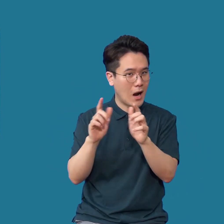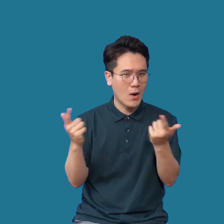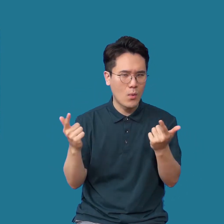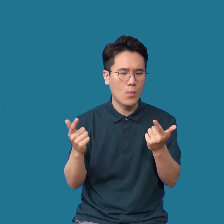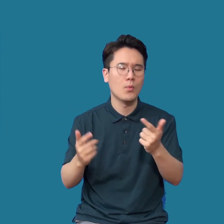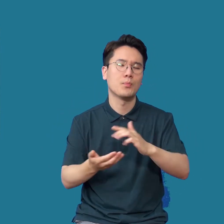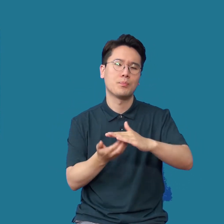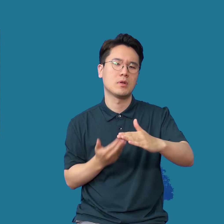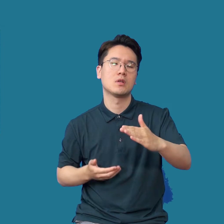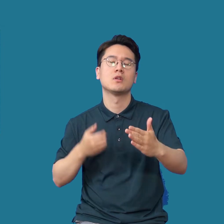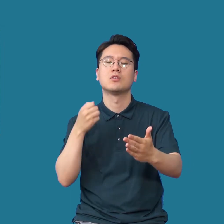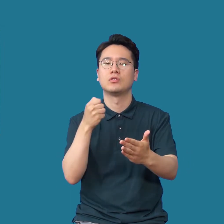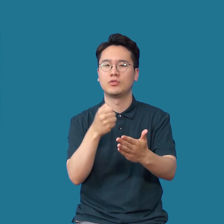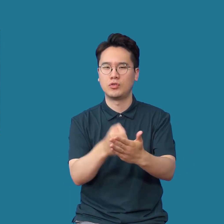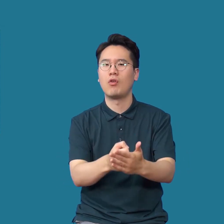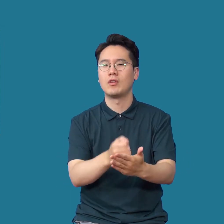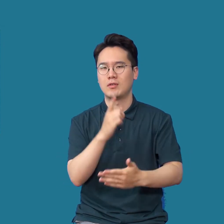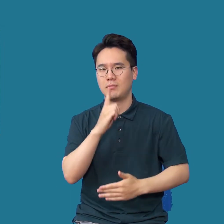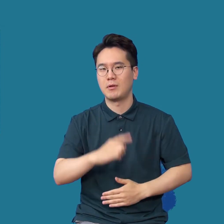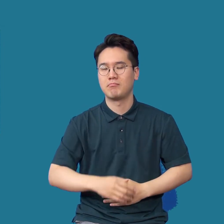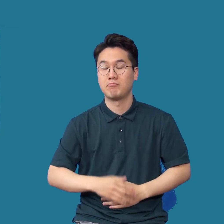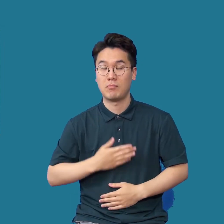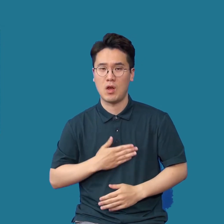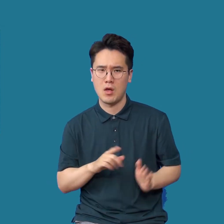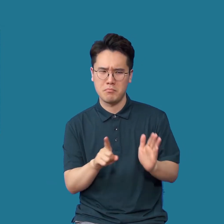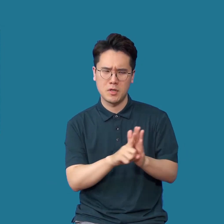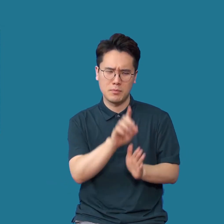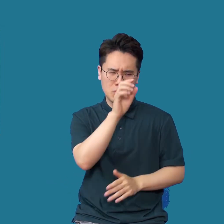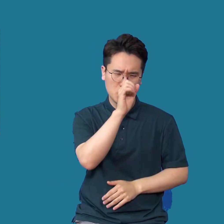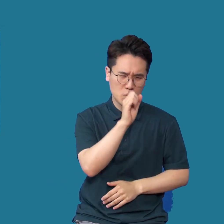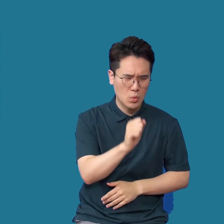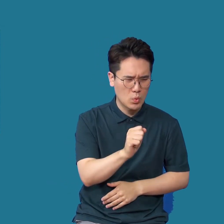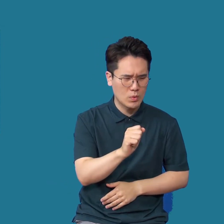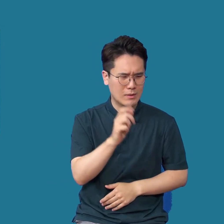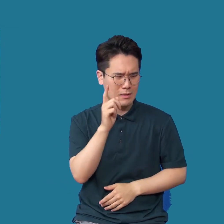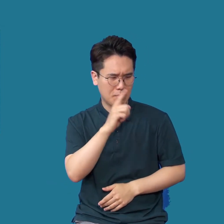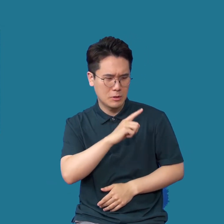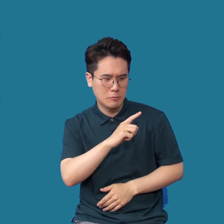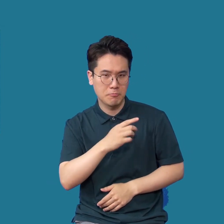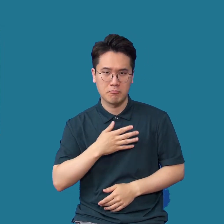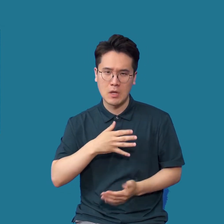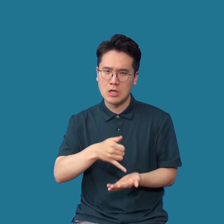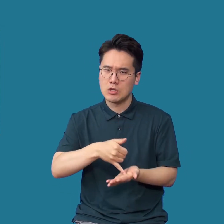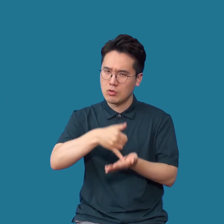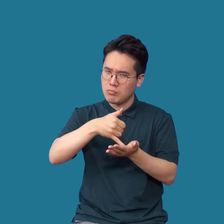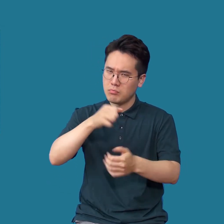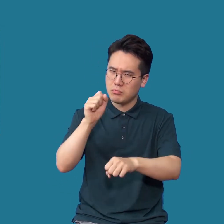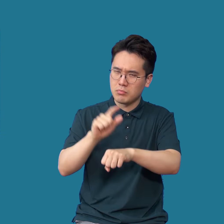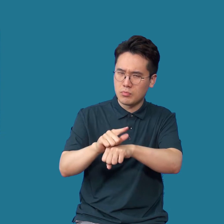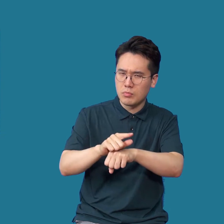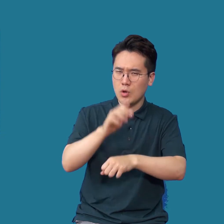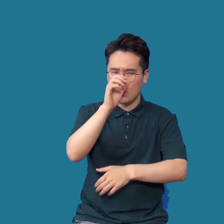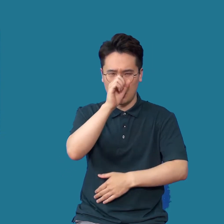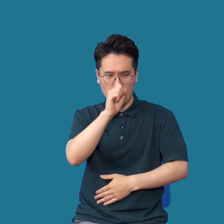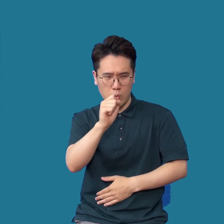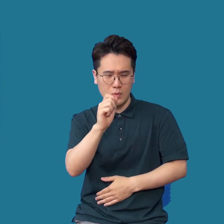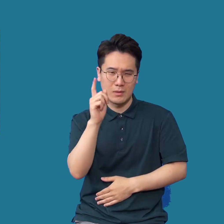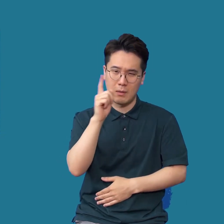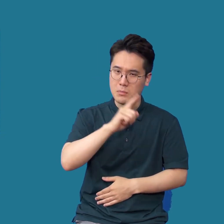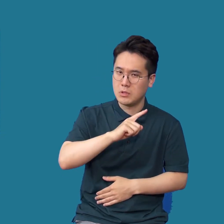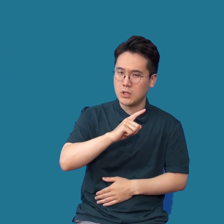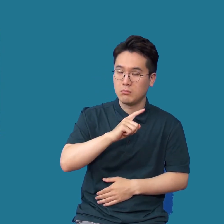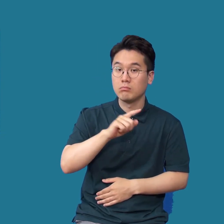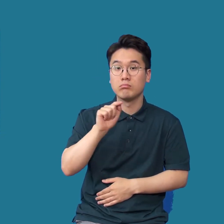내가 믿음이 좋은지 안 좋은지, 내가 인품이 훌륭한지 아닌지, 그런